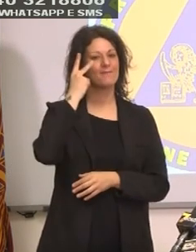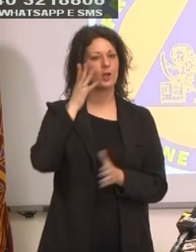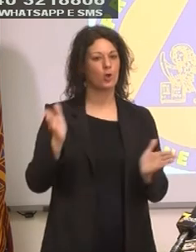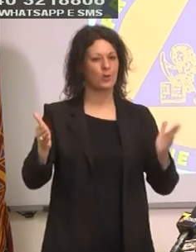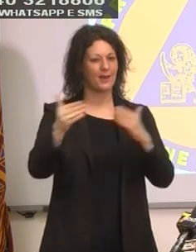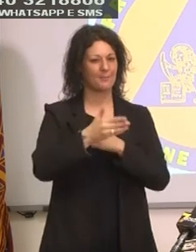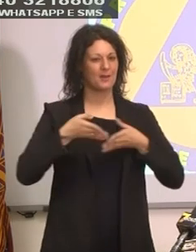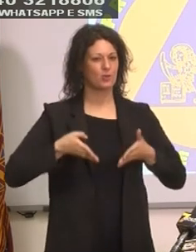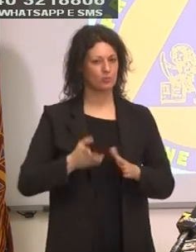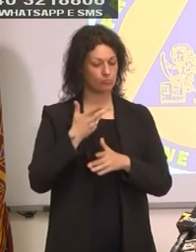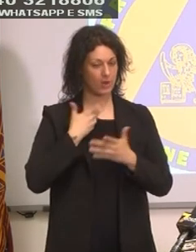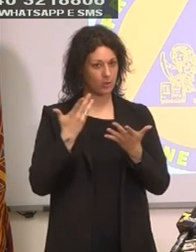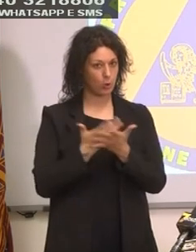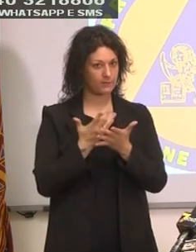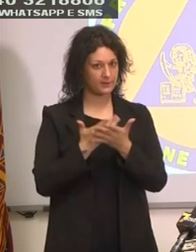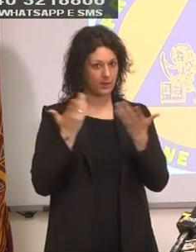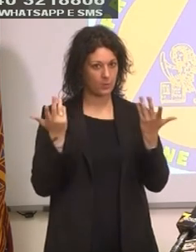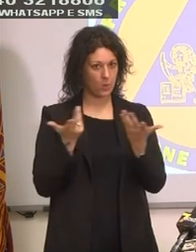perché, cito